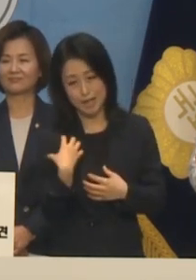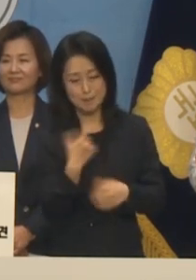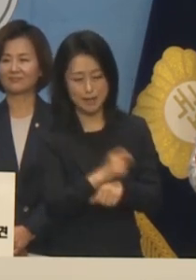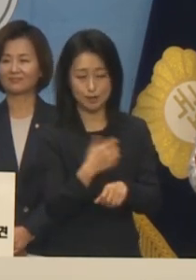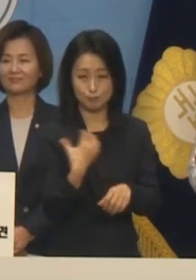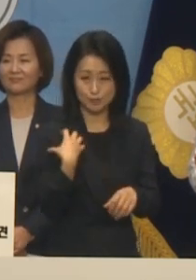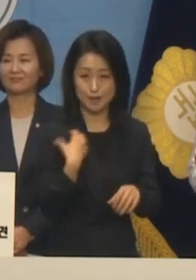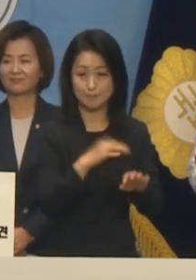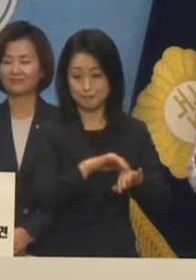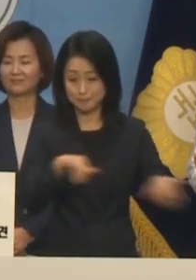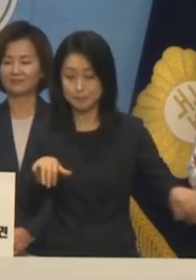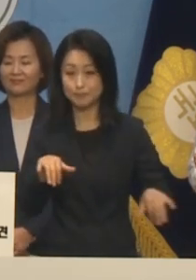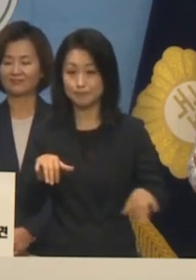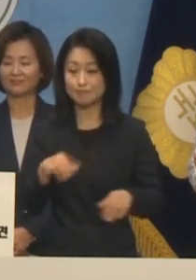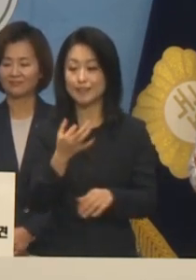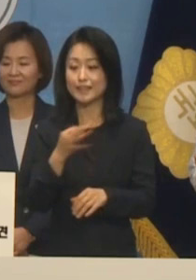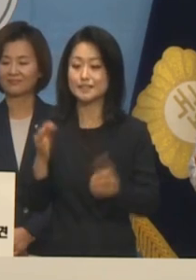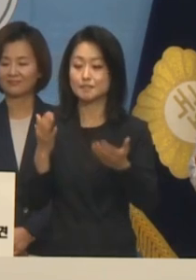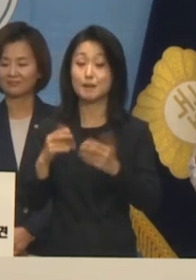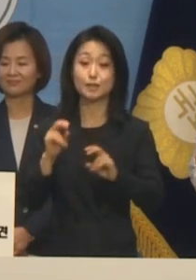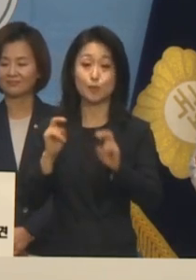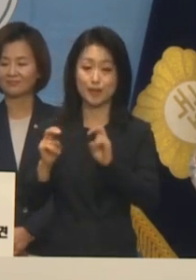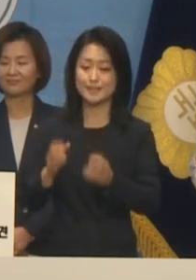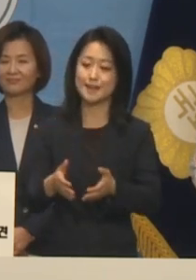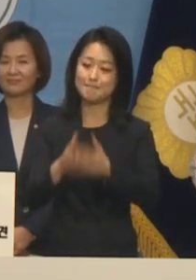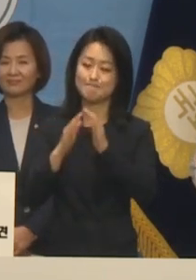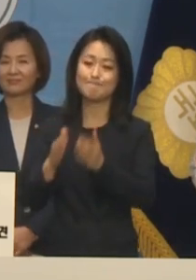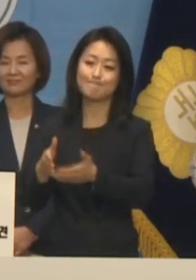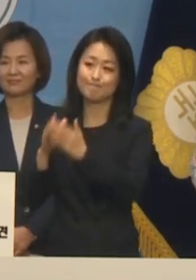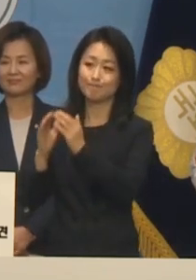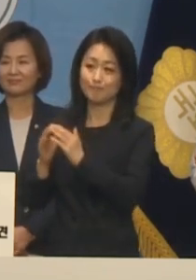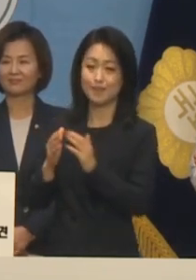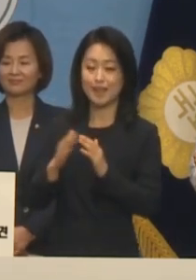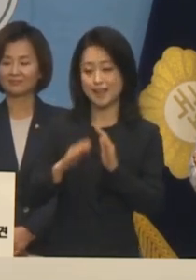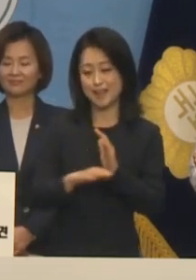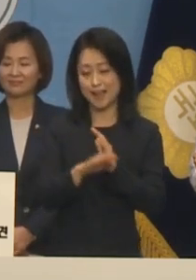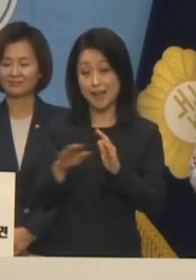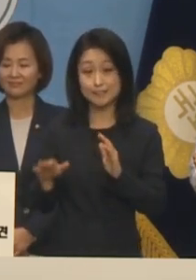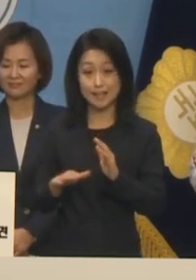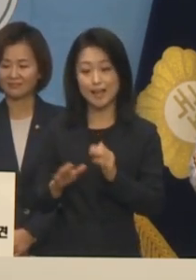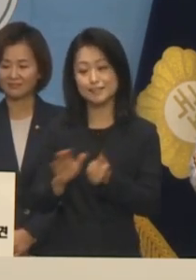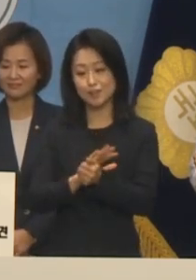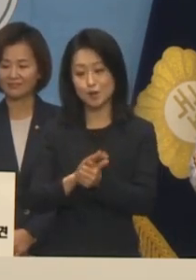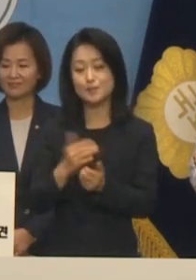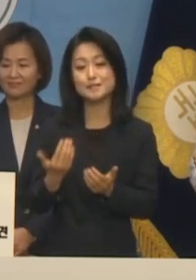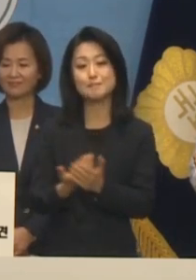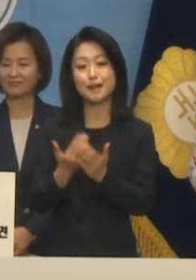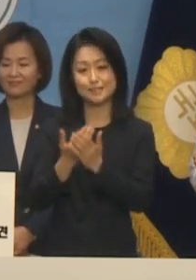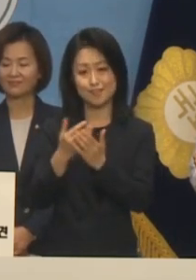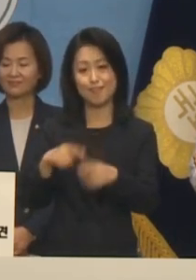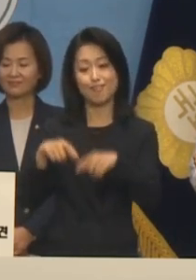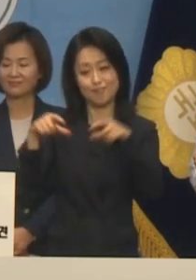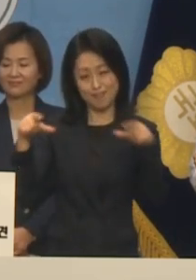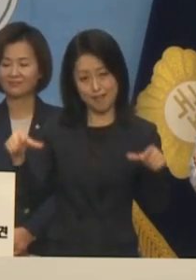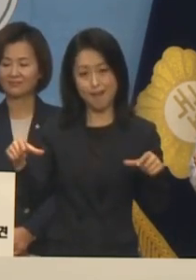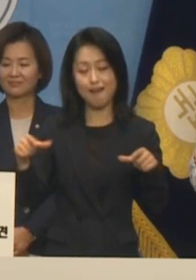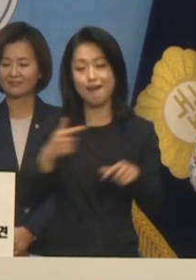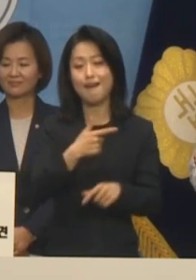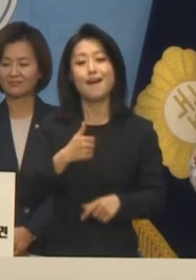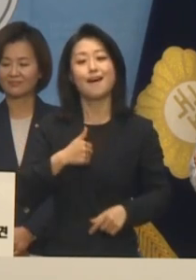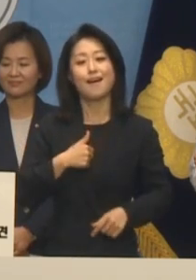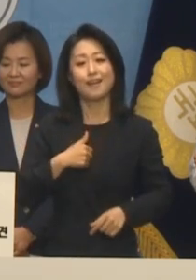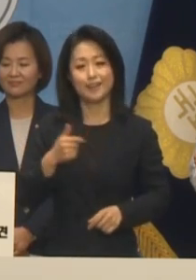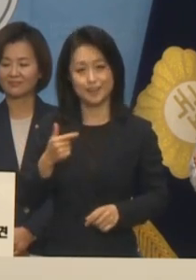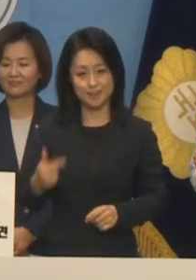부담을 무릅쓰고 인증받은 기관들도 힘들지만 가사 서비스 시장의 발전을 끌고 나가고 있다는 데 자부심을